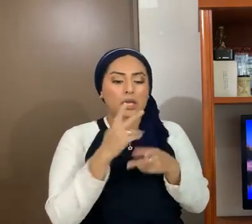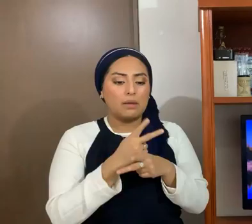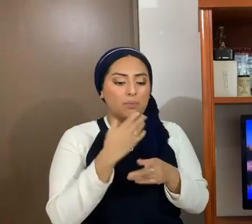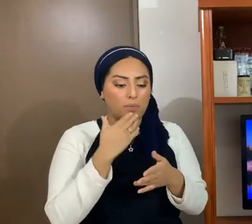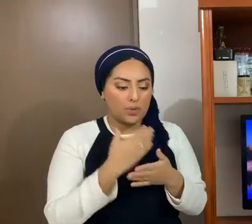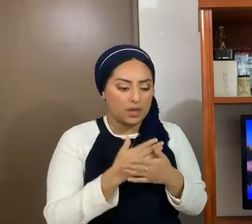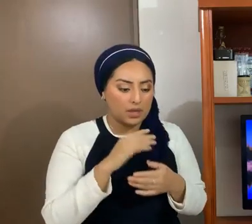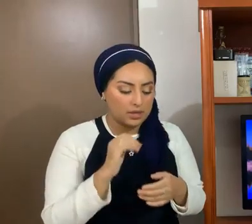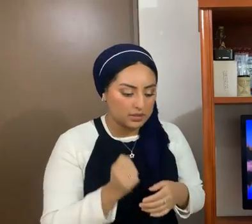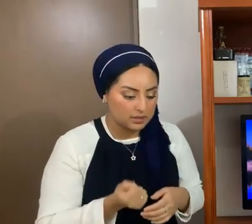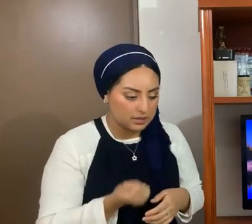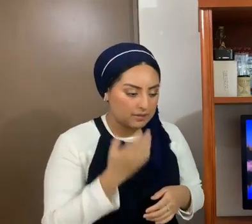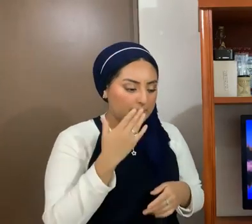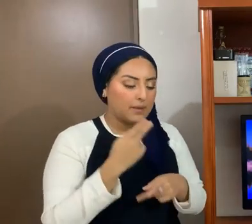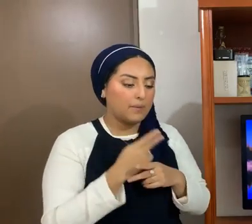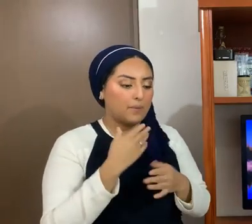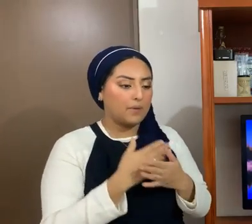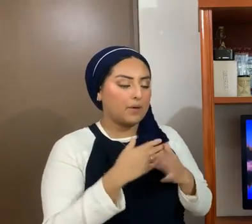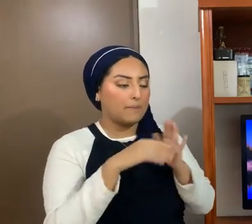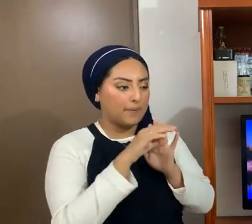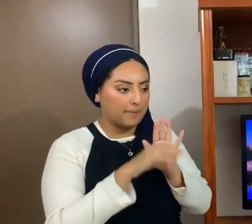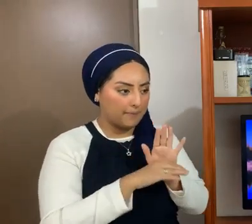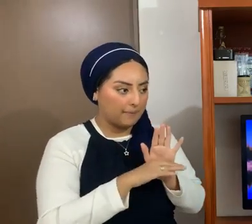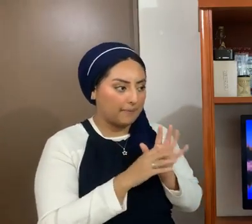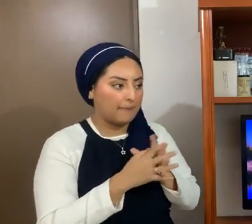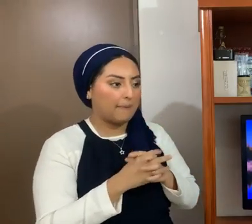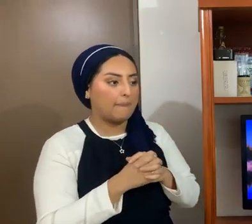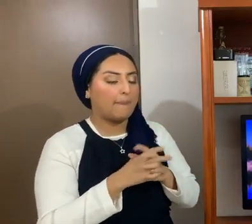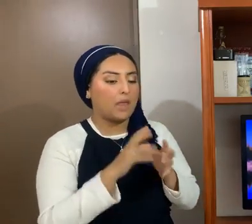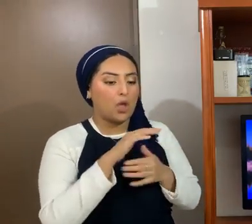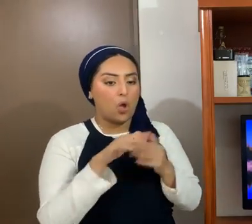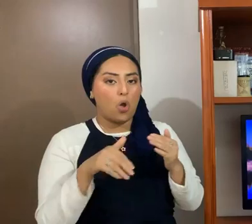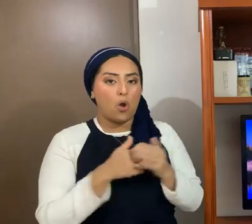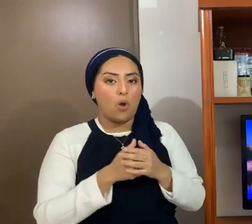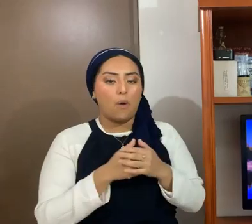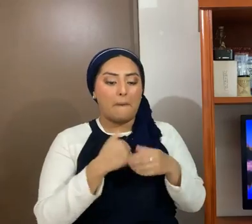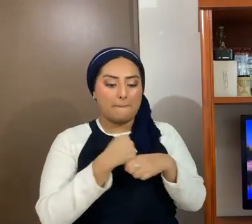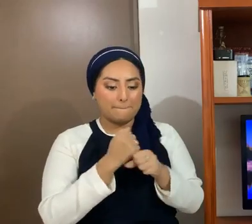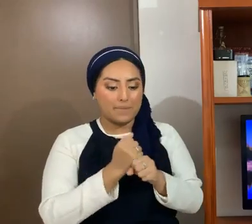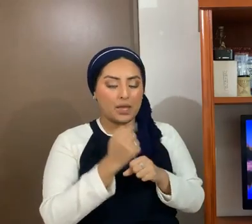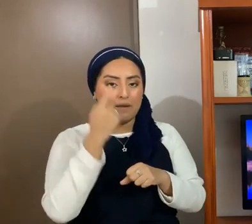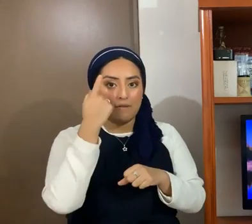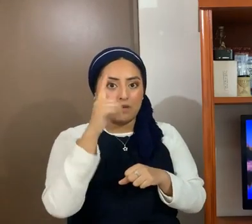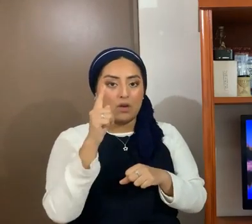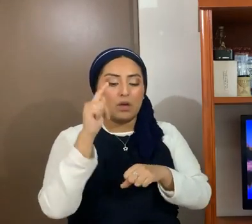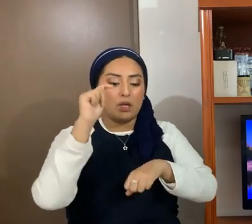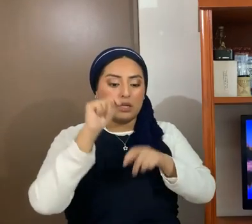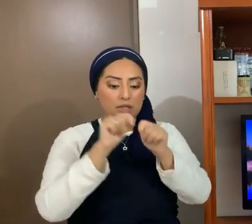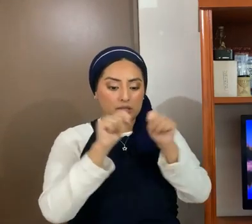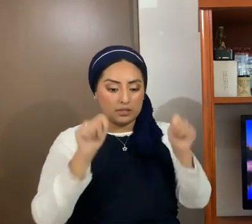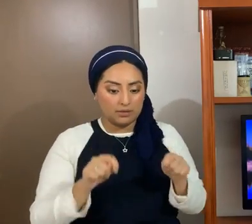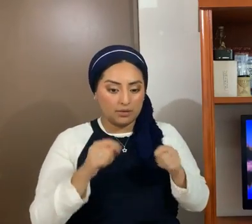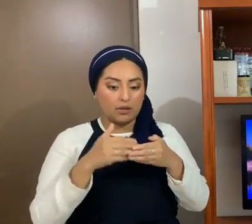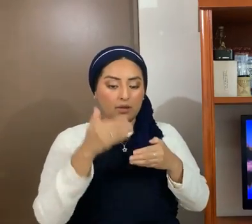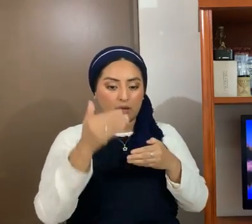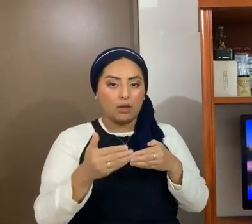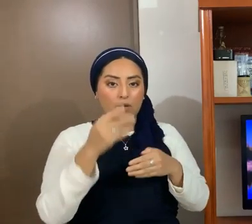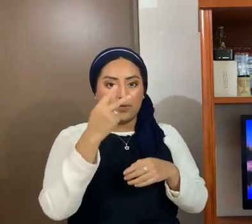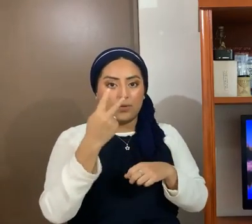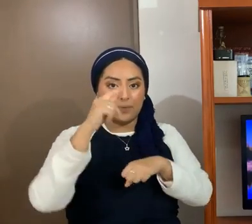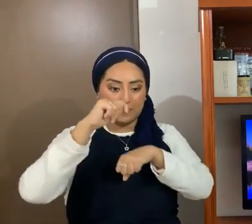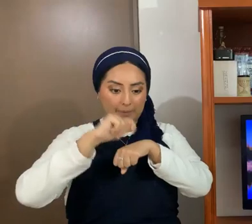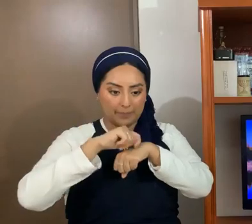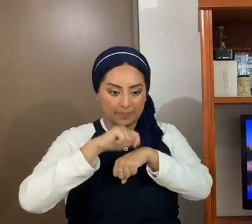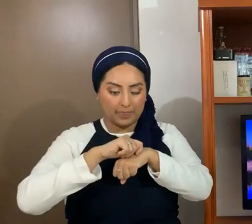bien el Shabbat, en guardar bien los mandamientos. Todos los elementos que se crearon para el Mishkan y posteriormente para los dos